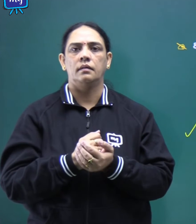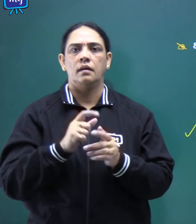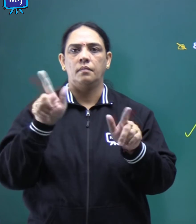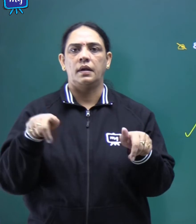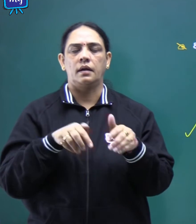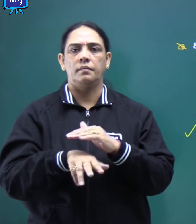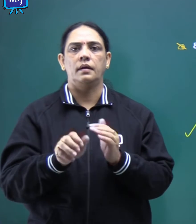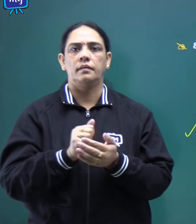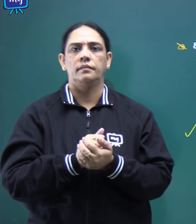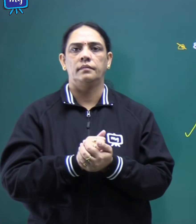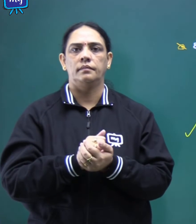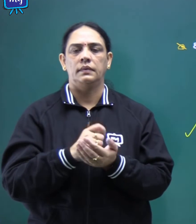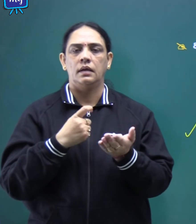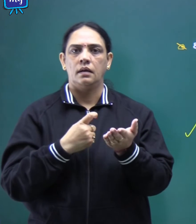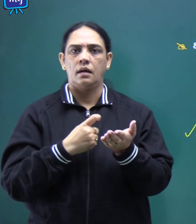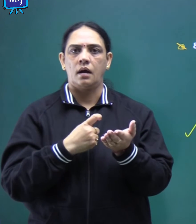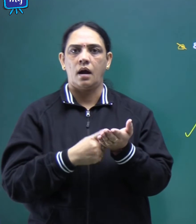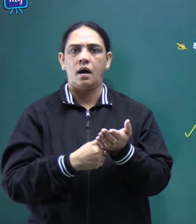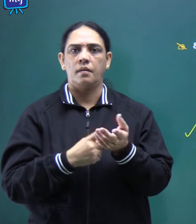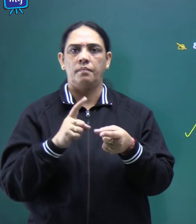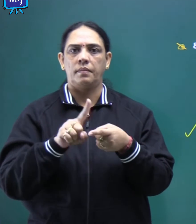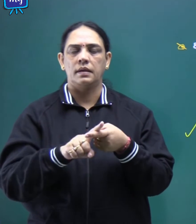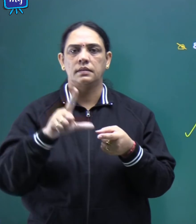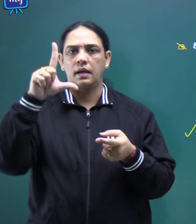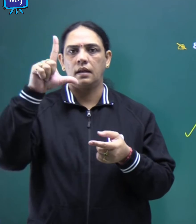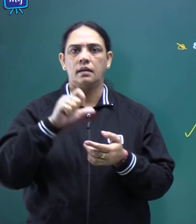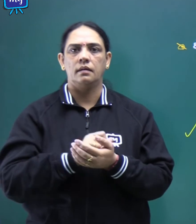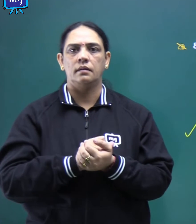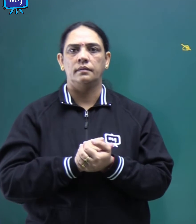ब्रैकेट में आर प्लस एल।